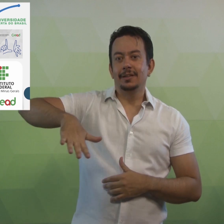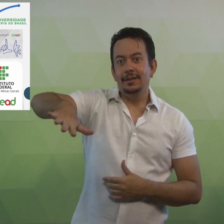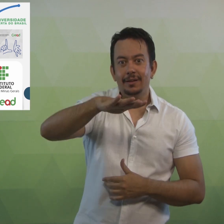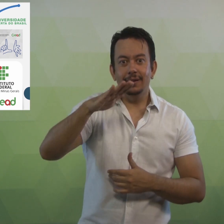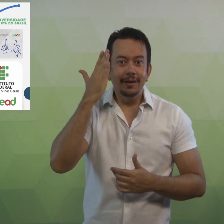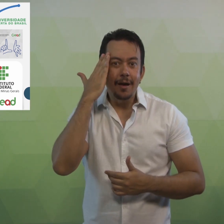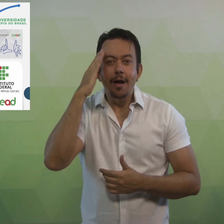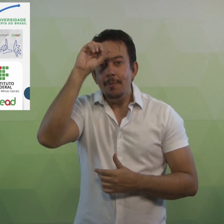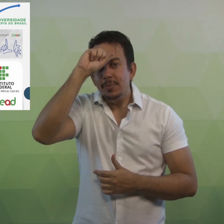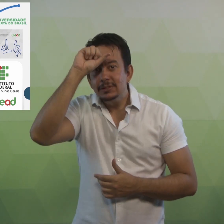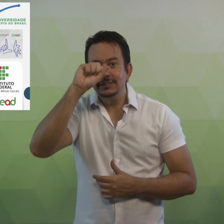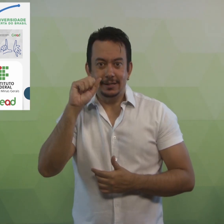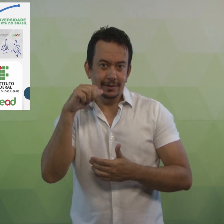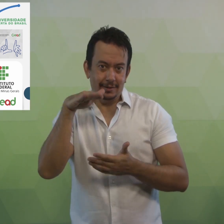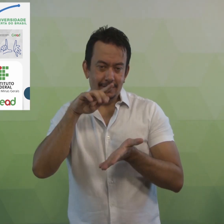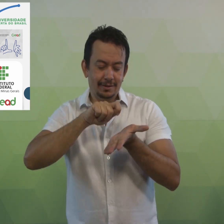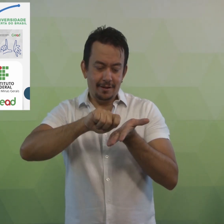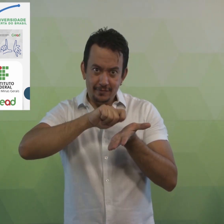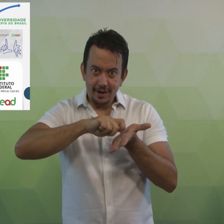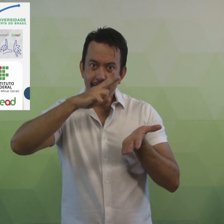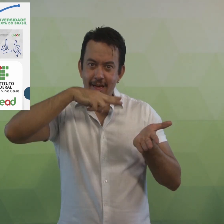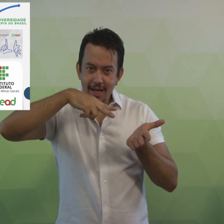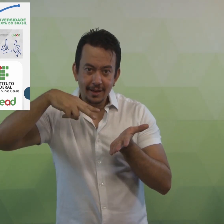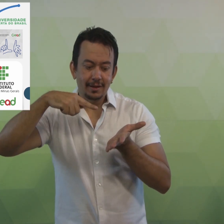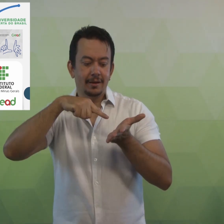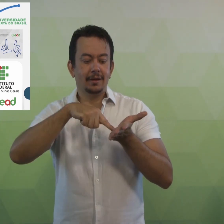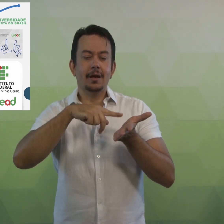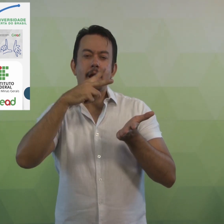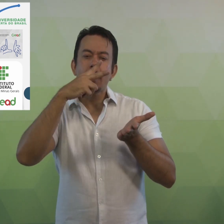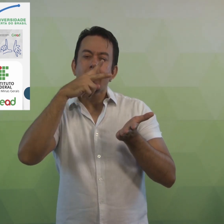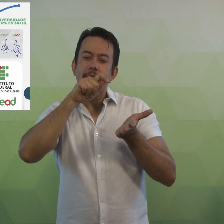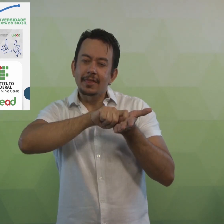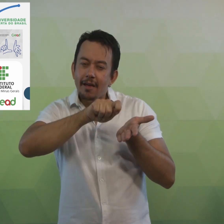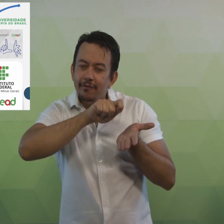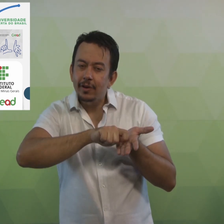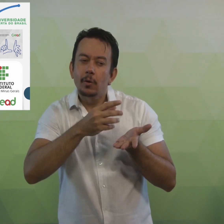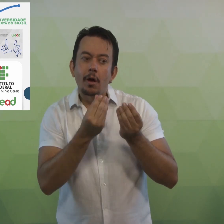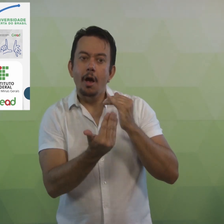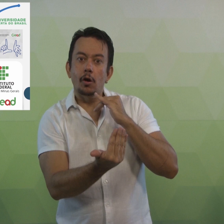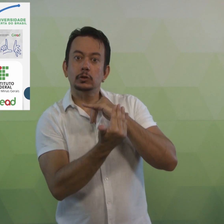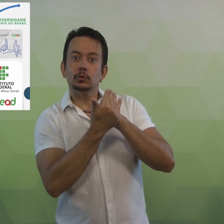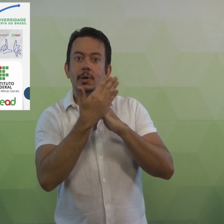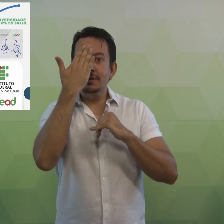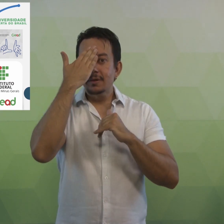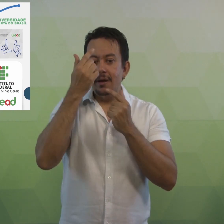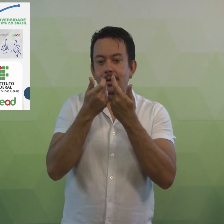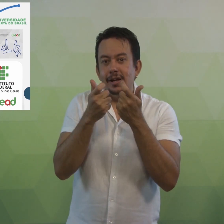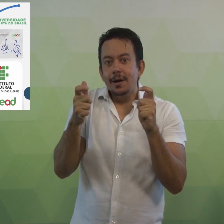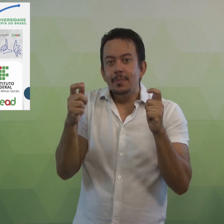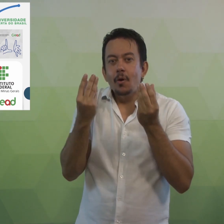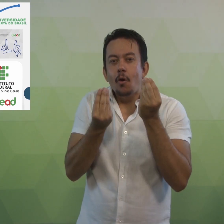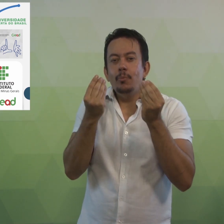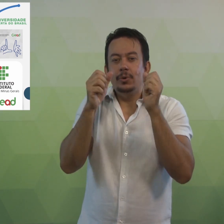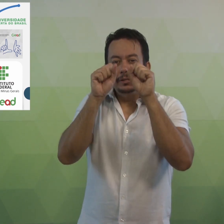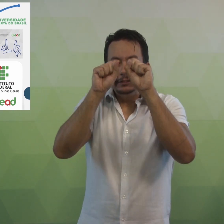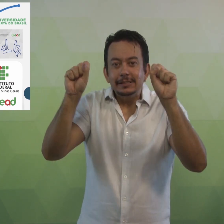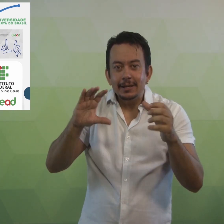e auxiliar nesse desenvolvimento e nesta aprendizagem, tanto de escrita quanto de leitura, e